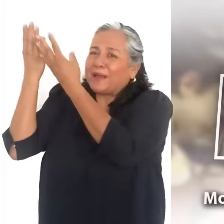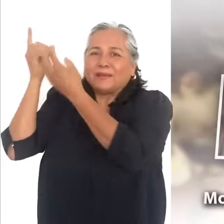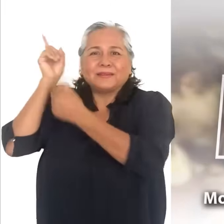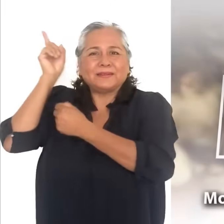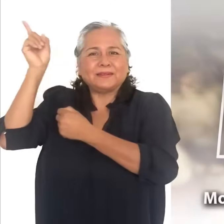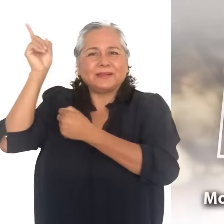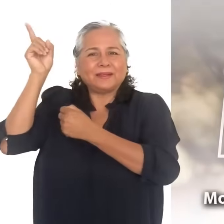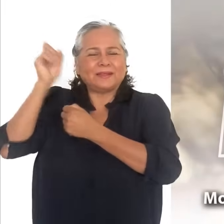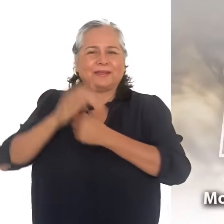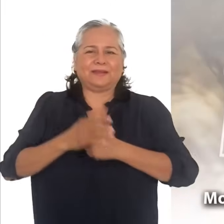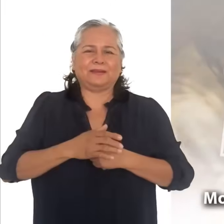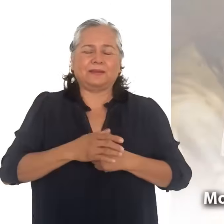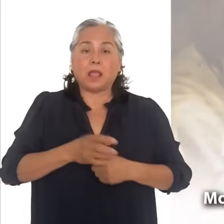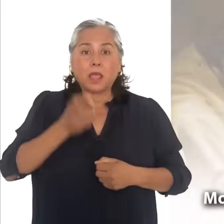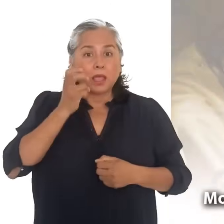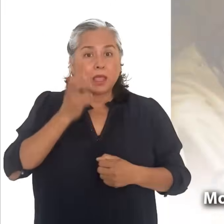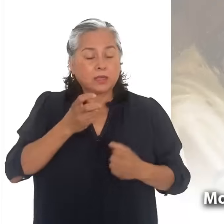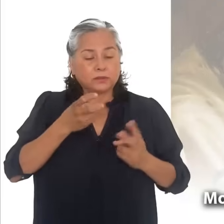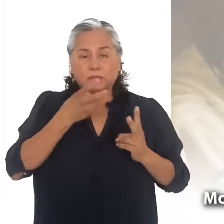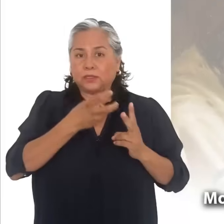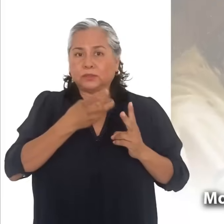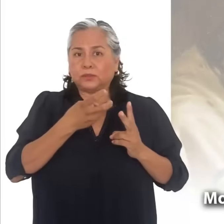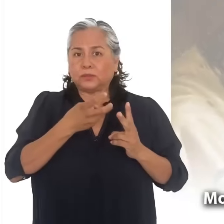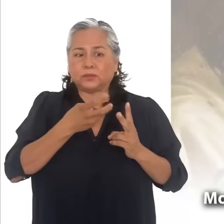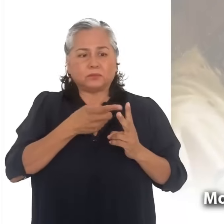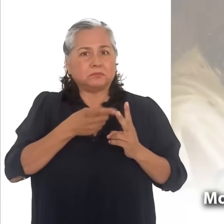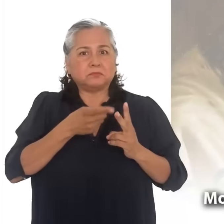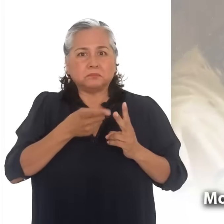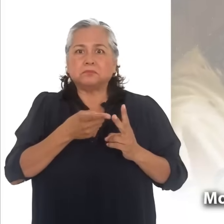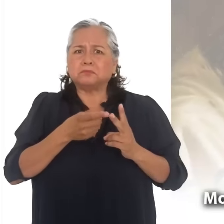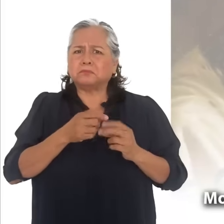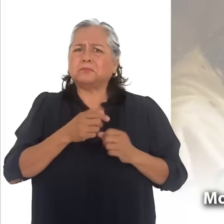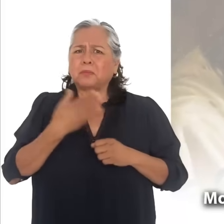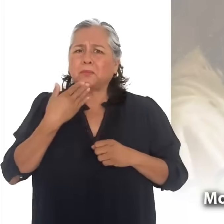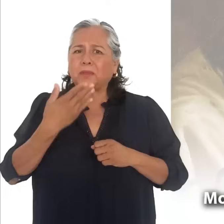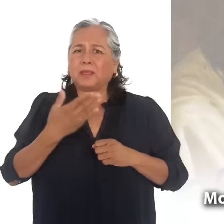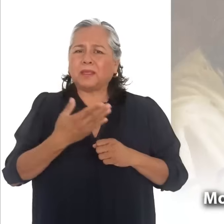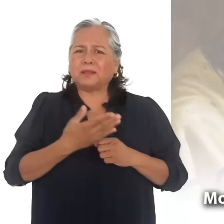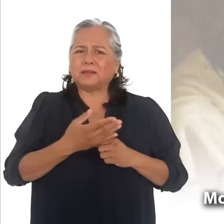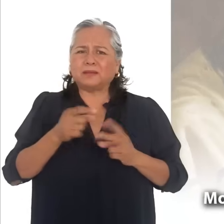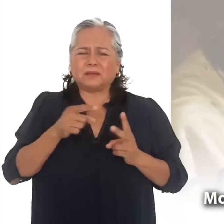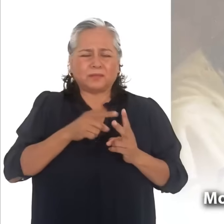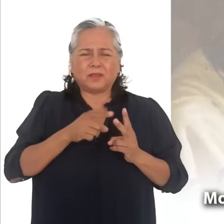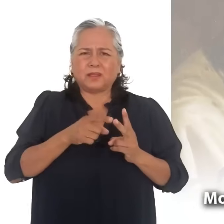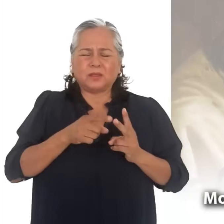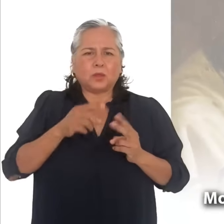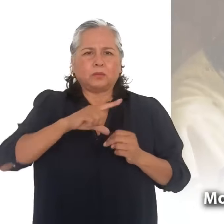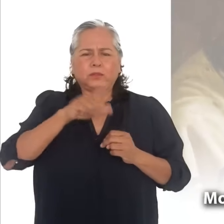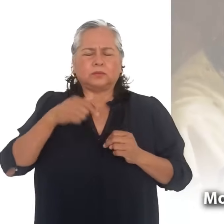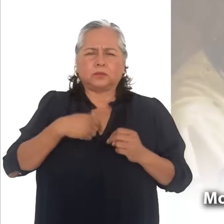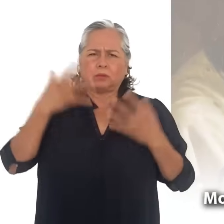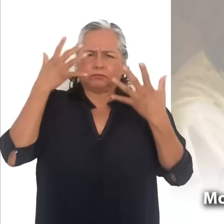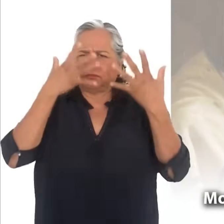todas las fuerzas. Le parece a cualquier persona algo natural. No le deja lugar a